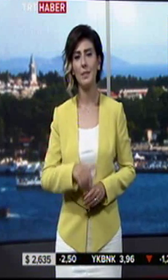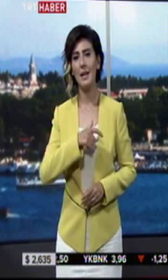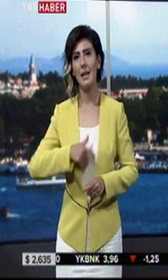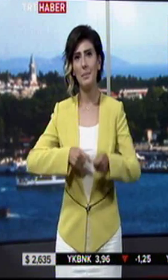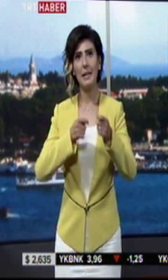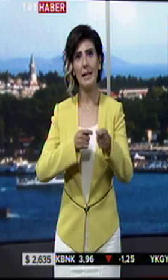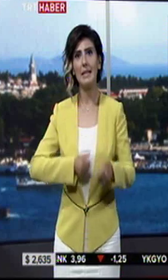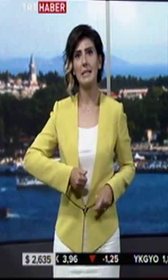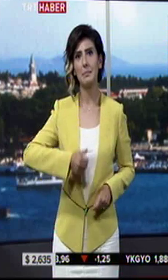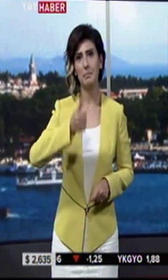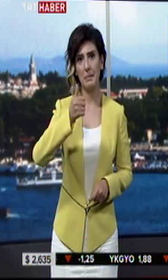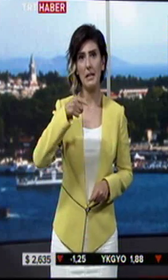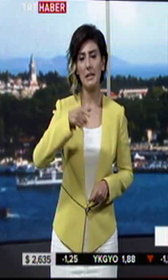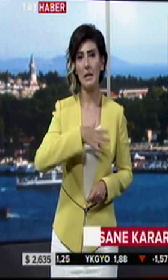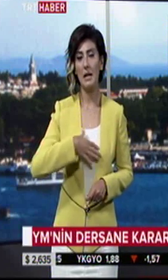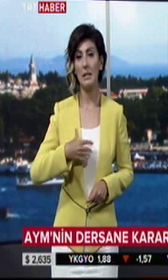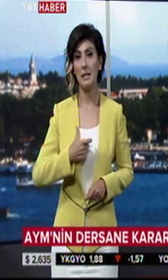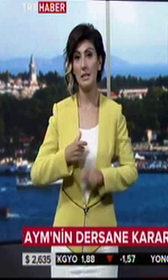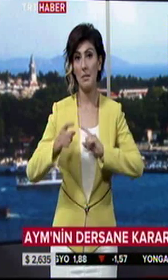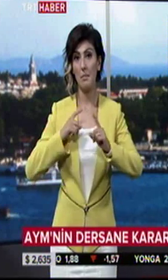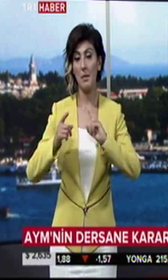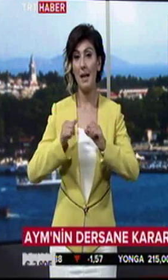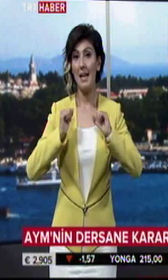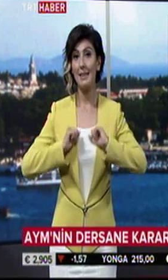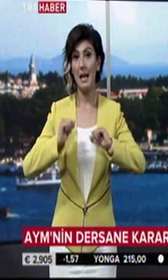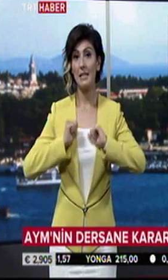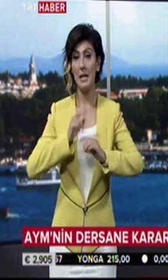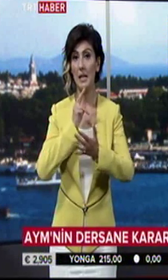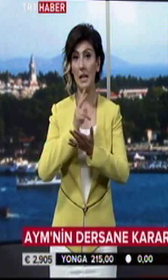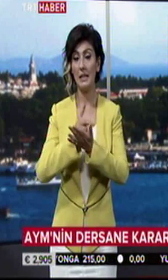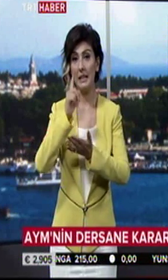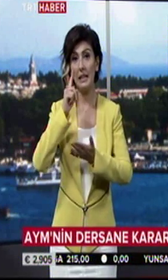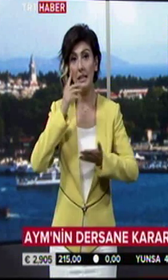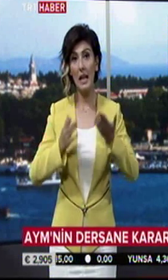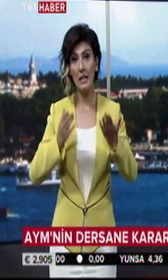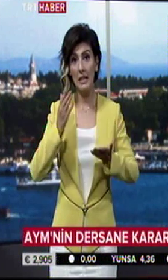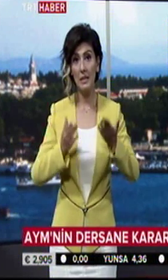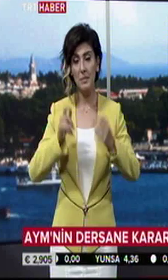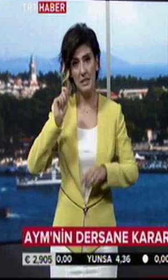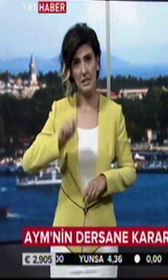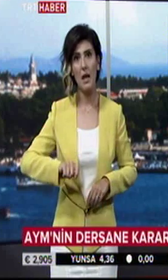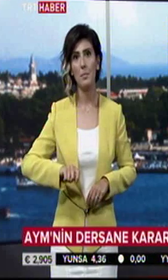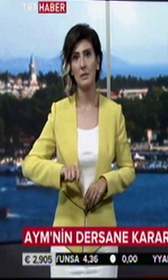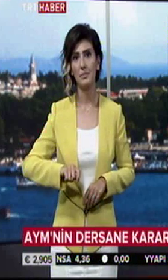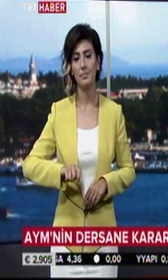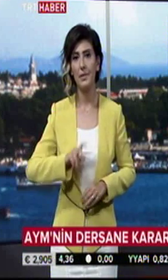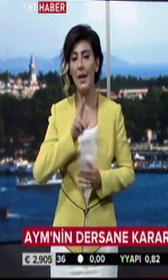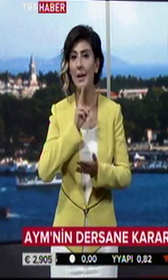Milli Eğitim Bakanı Nabi Avcı, Anayasa Mahkemesi'nin dershane kararına ilişkin ilk değerlendirmesini yaptı.